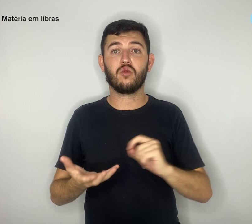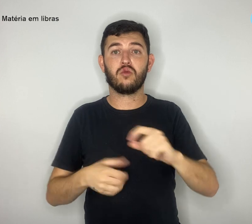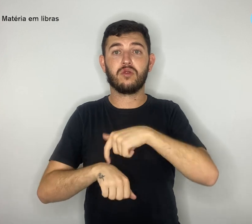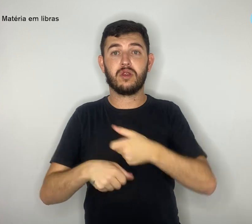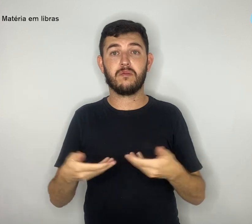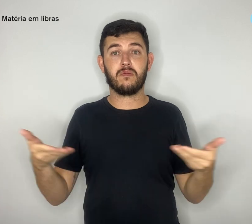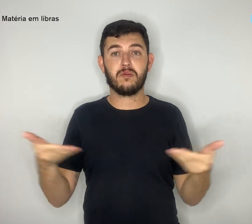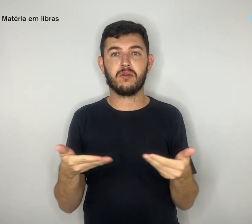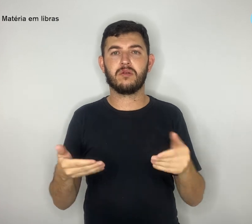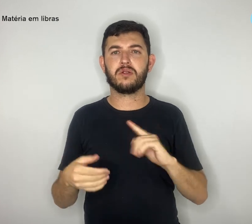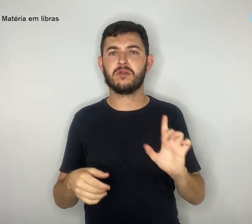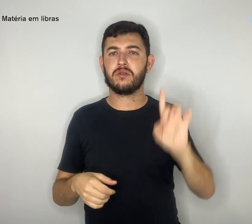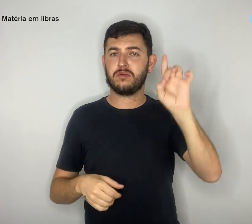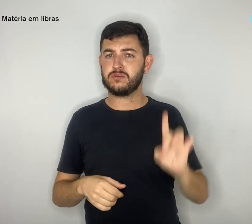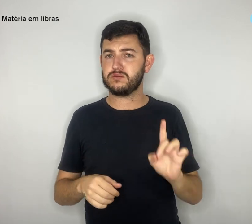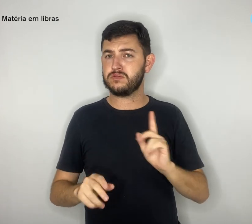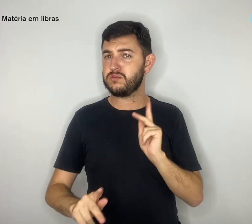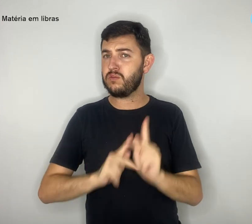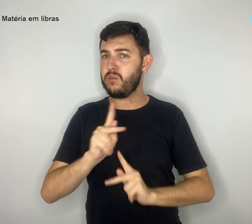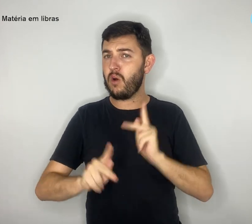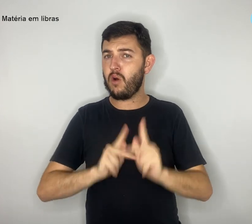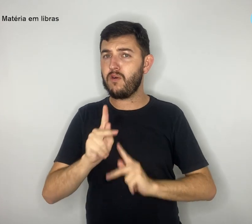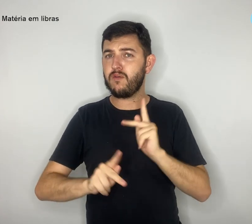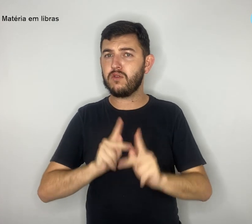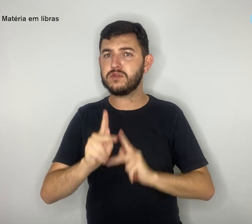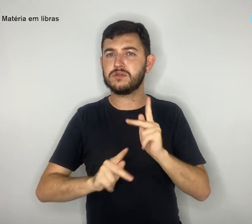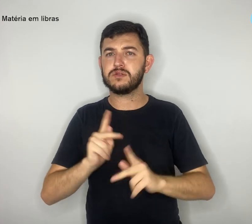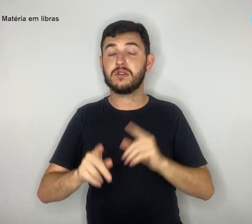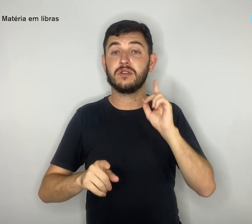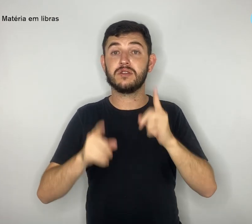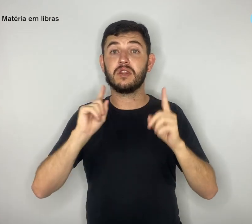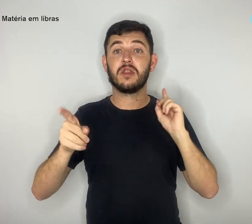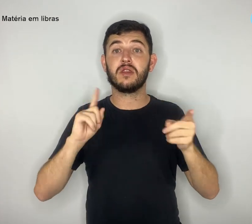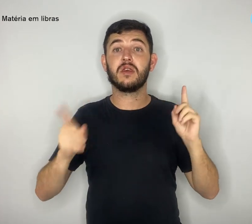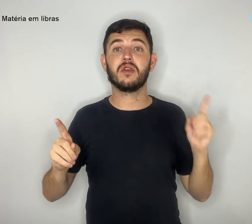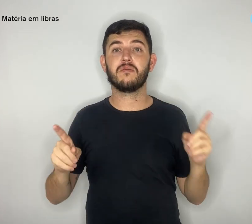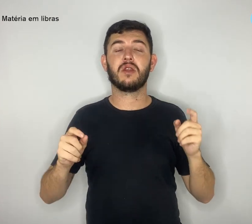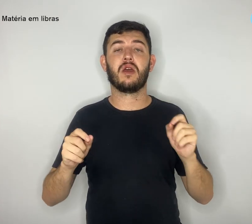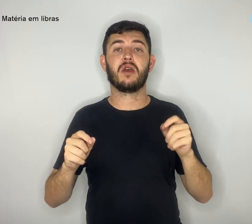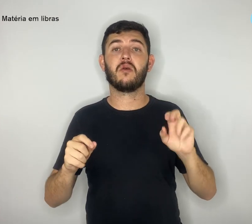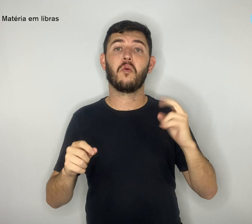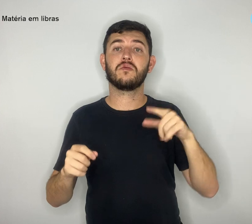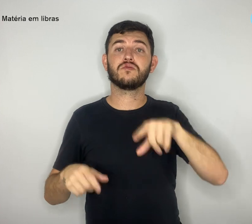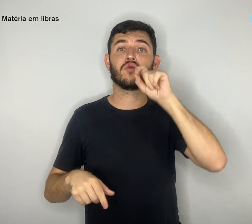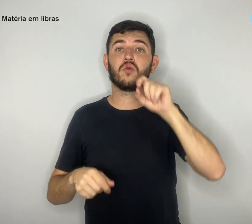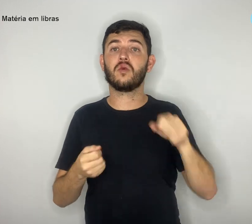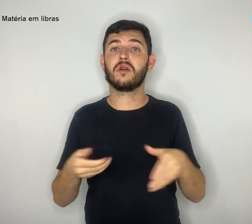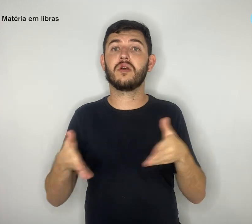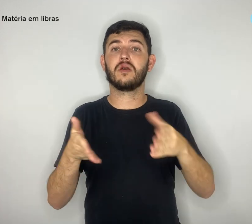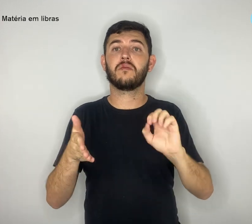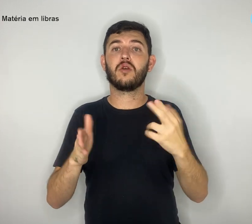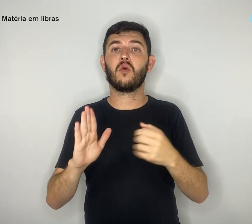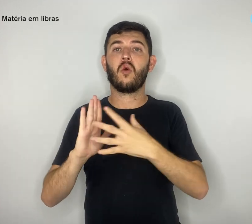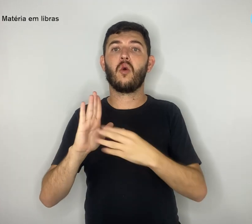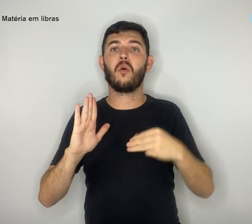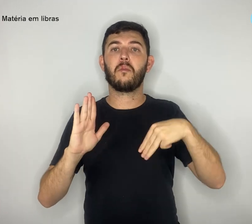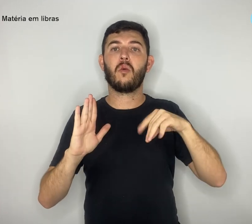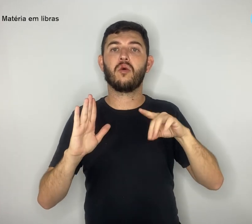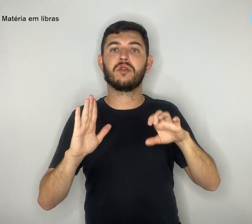direito natural dos povos de determinar seus próprios caminhos e modelos de desenvolvimento,